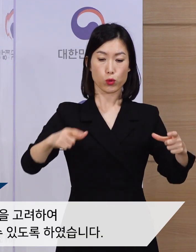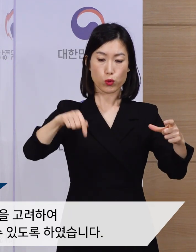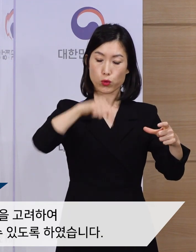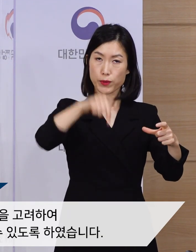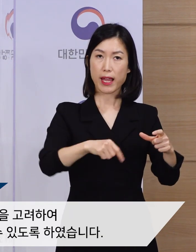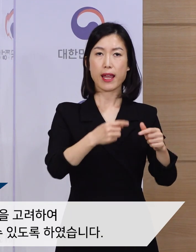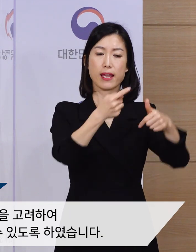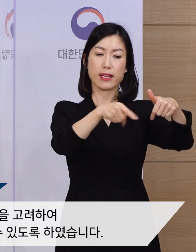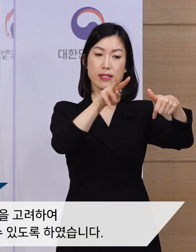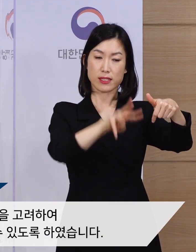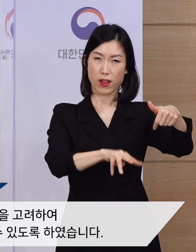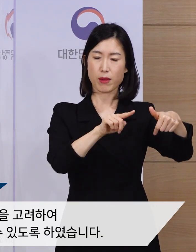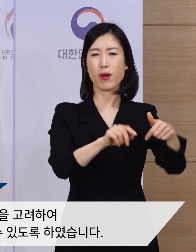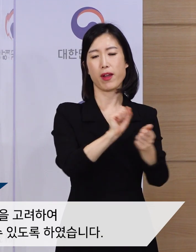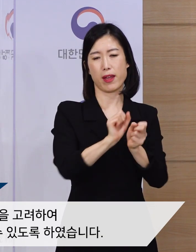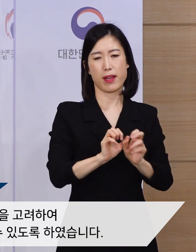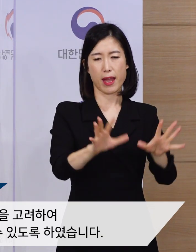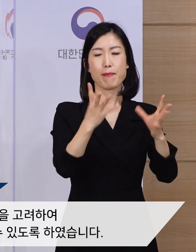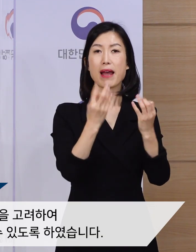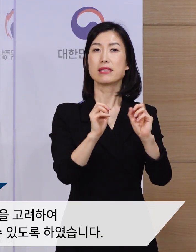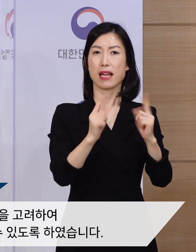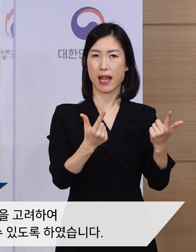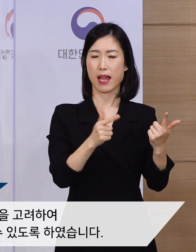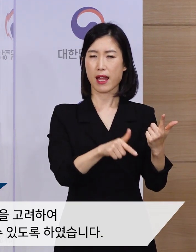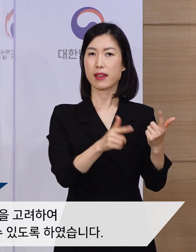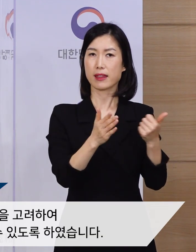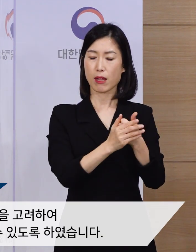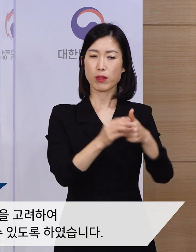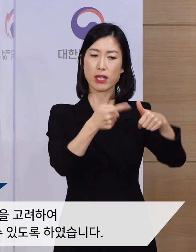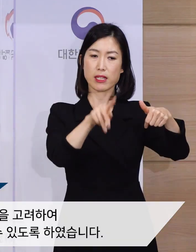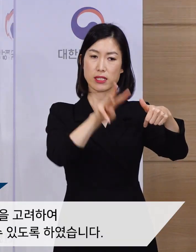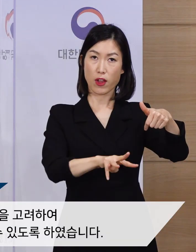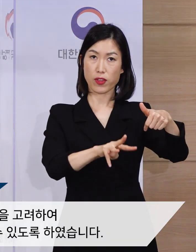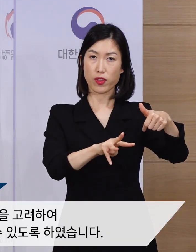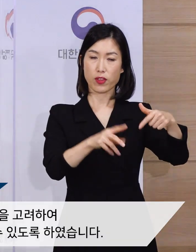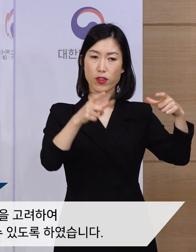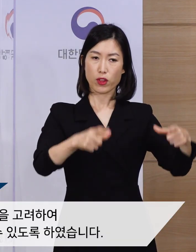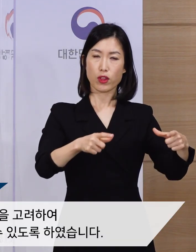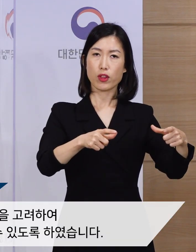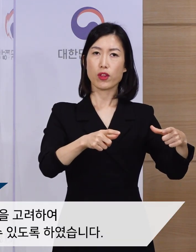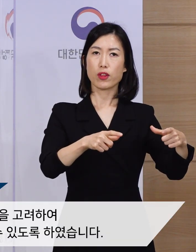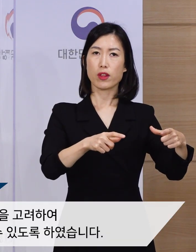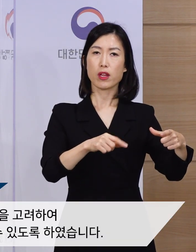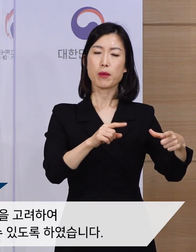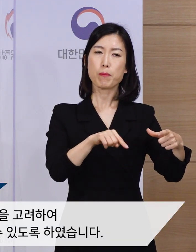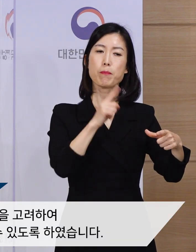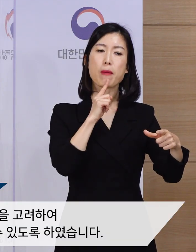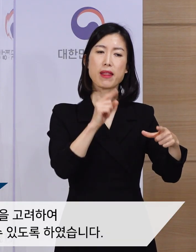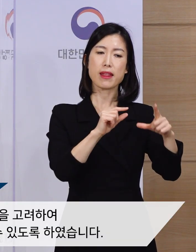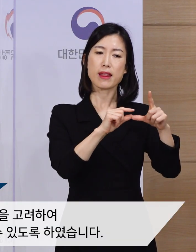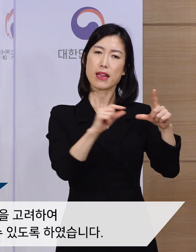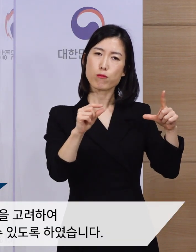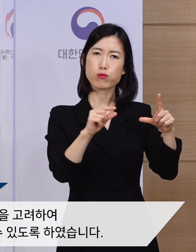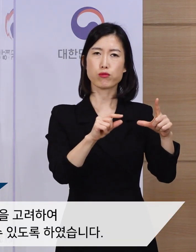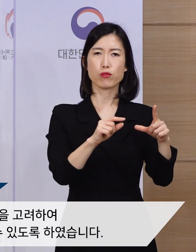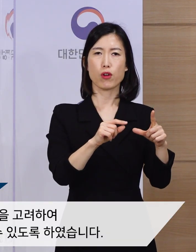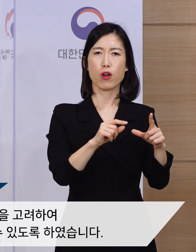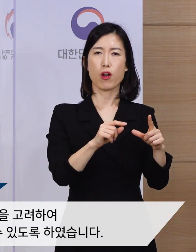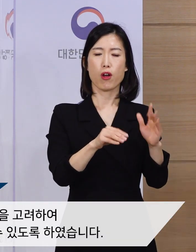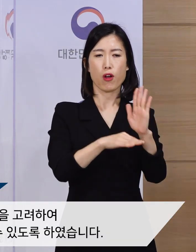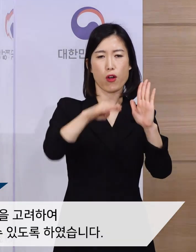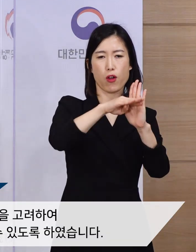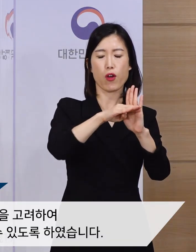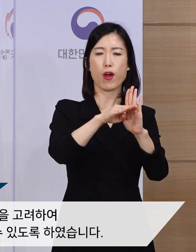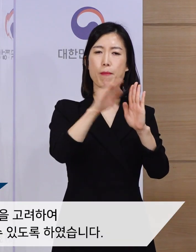경우 유행 확산이 크지 않은 점을 고려하여 인천광역시 차원에서 일부 방역 조치를 완화할 수